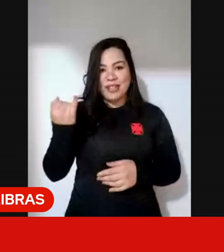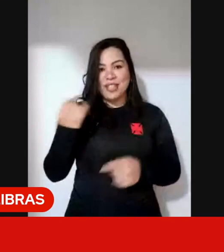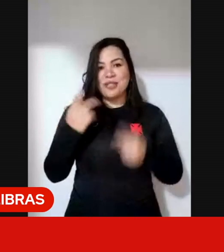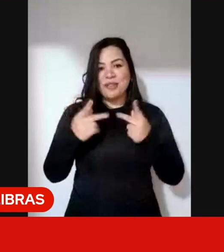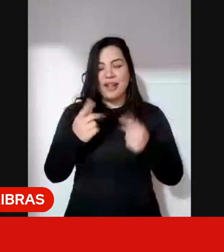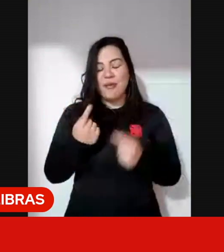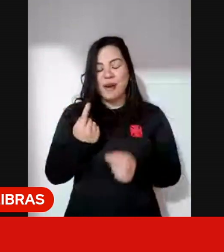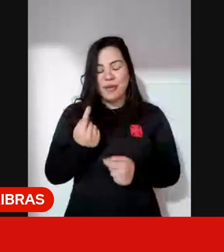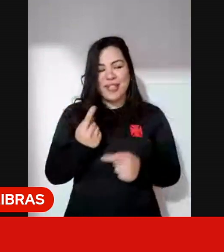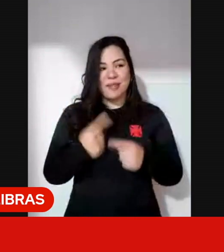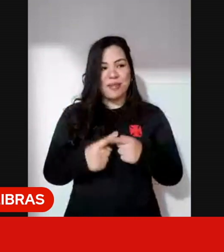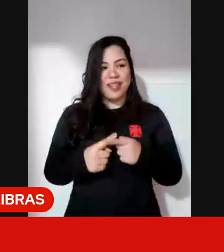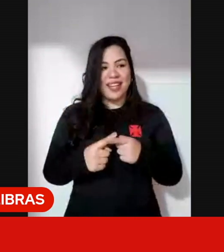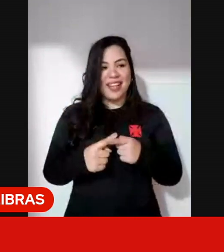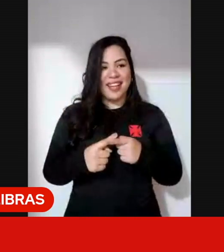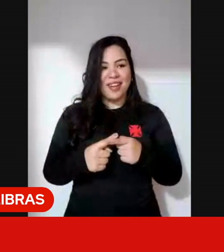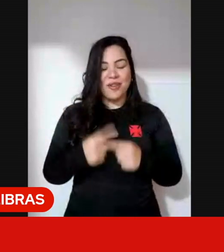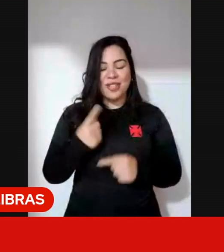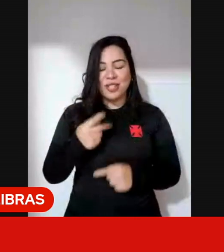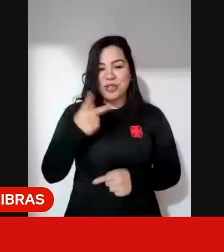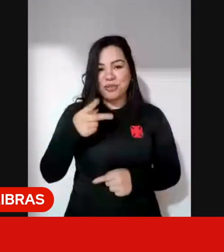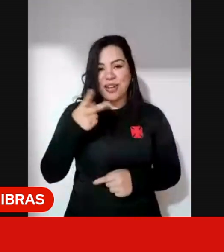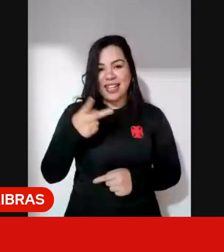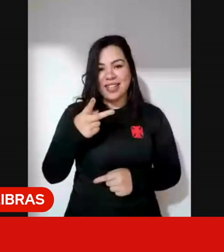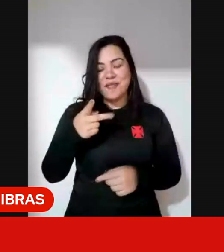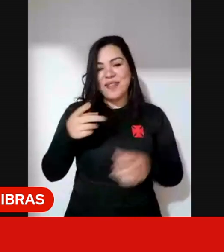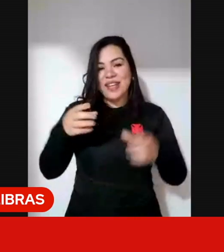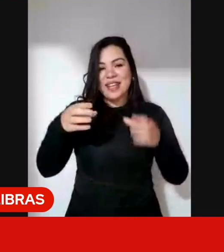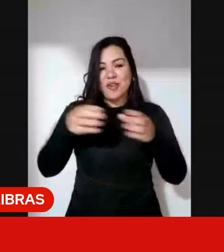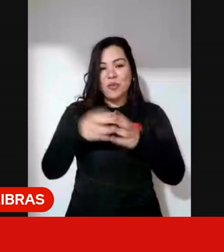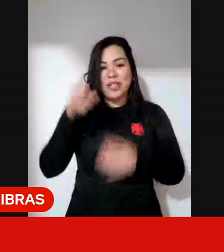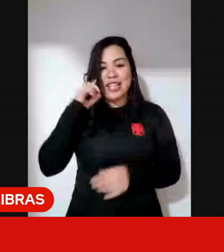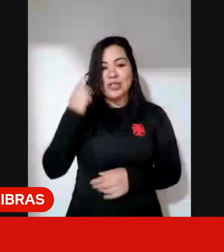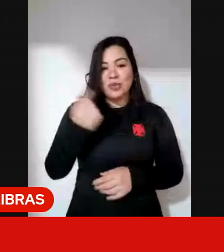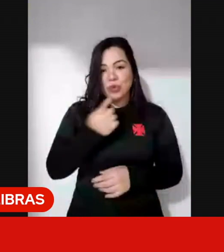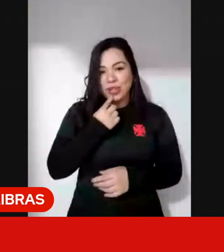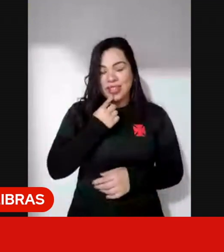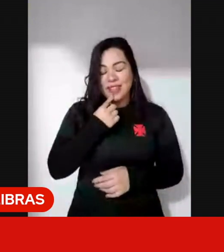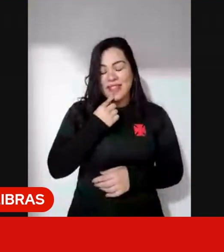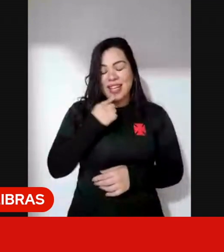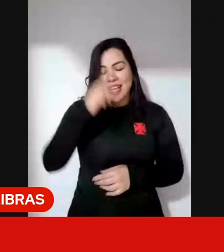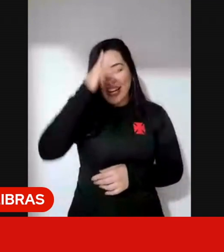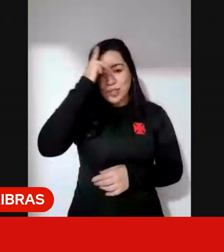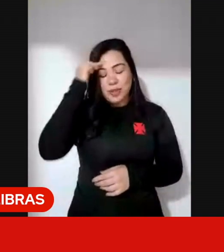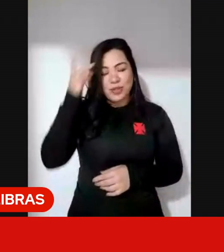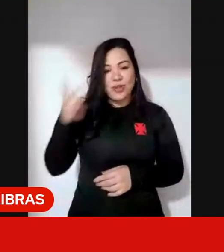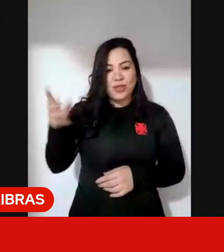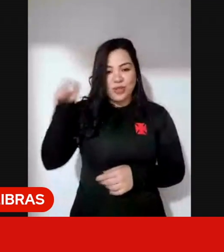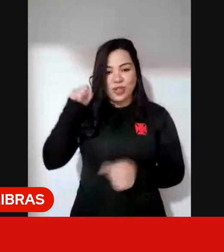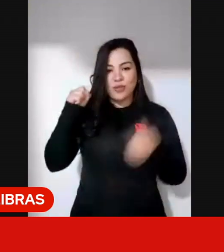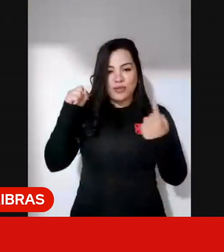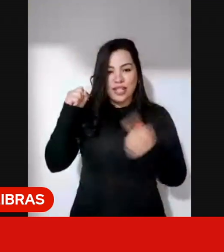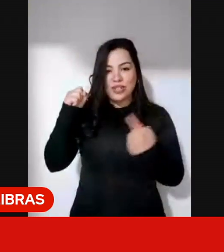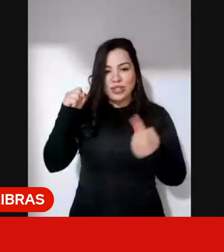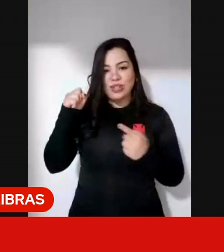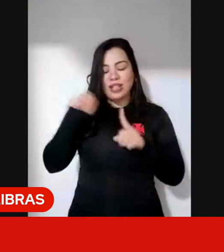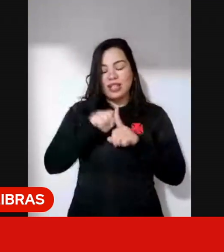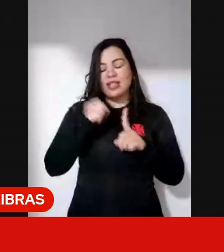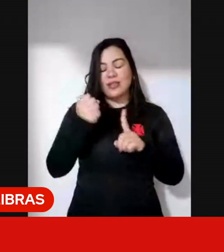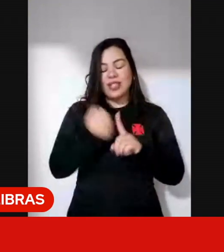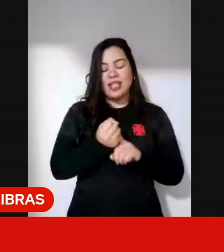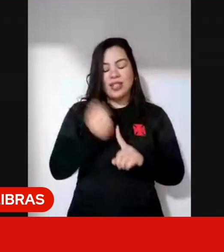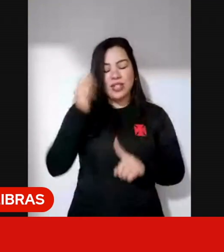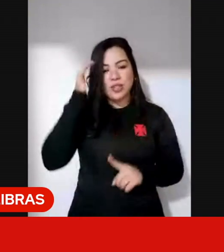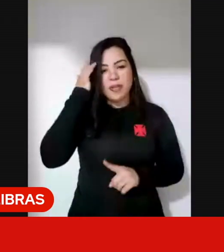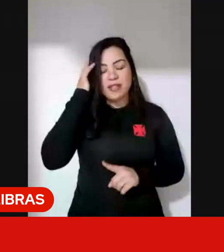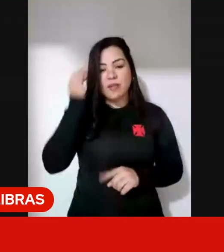também é importante falar uma coisa, porque quando a gente fala que é a comunidade surda, as pessoas, nós ouvintes, né,